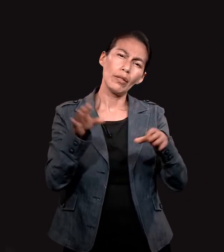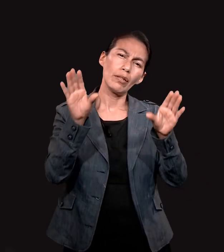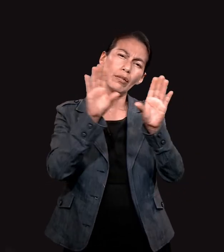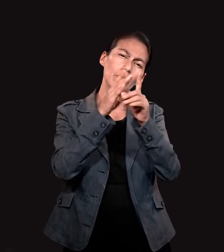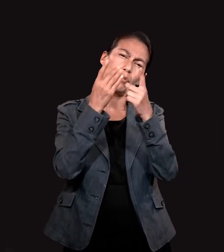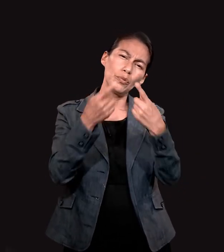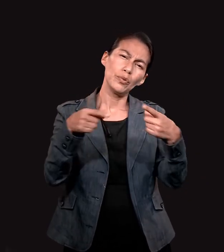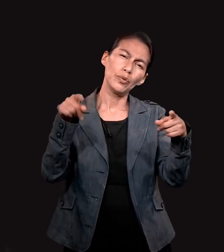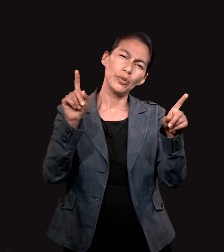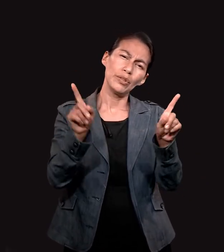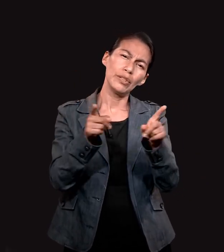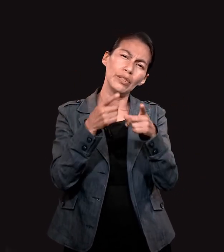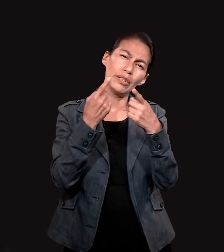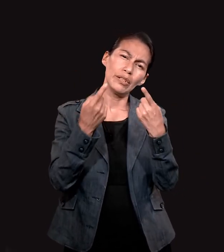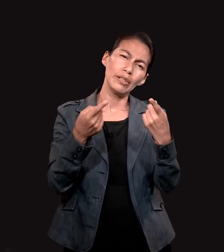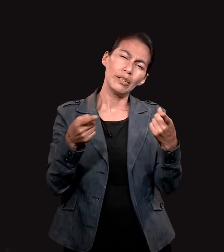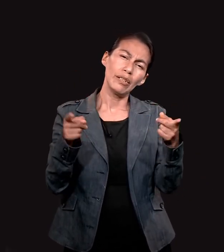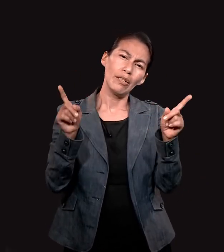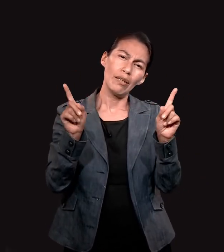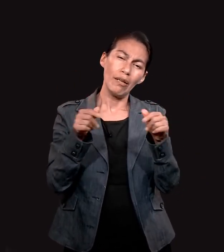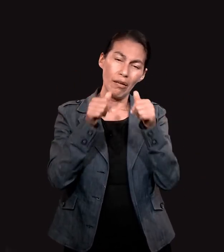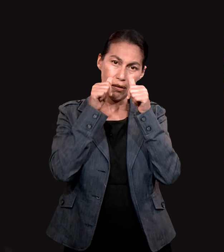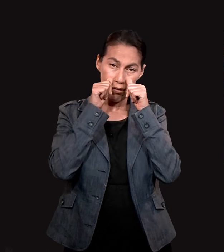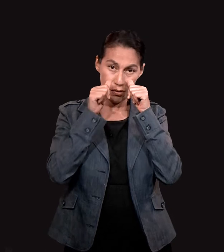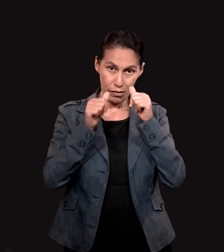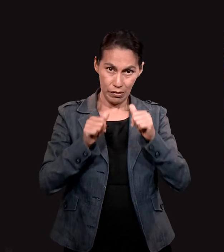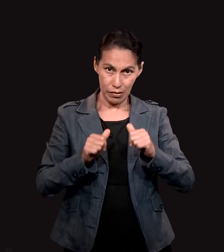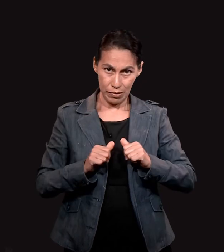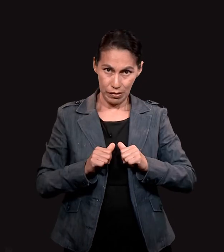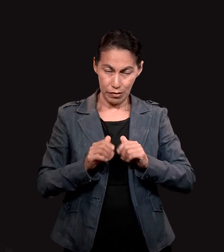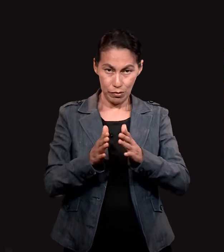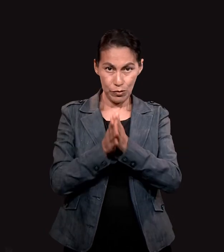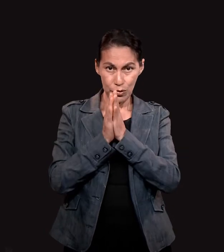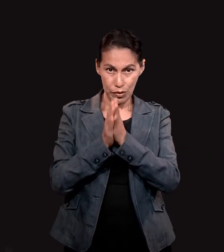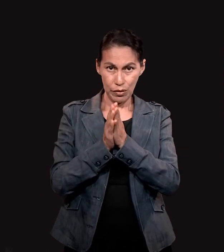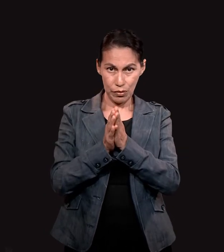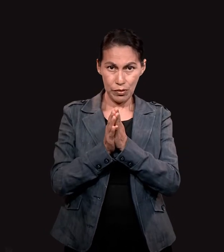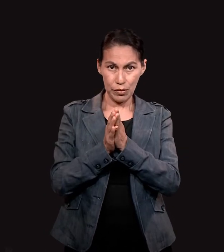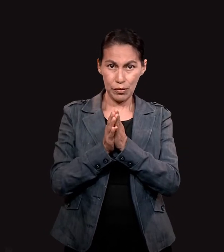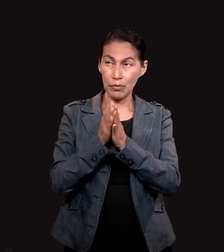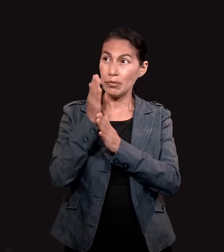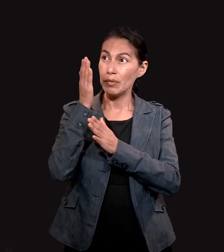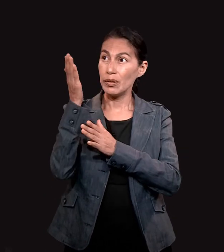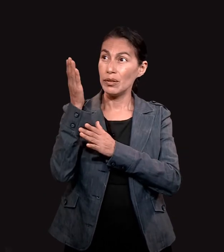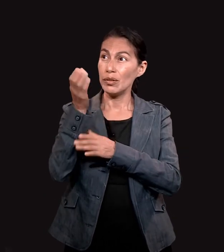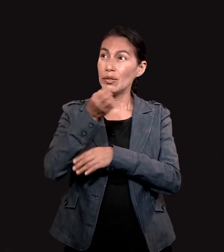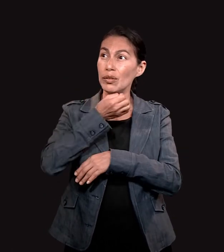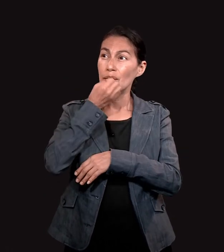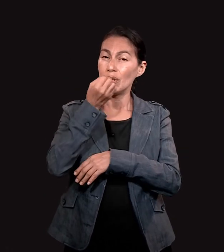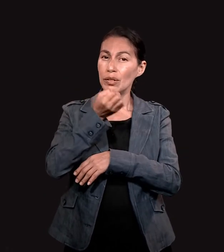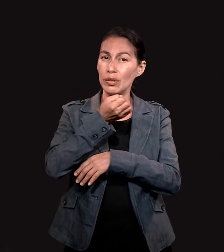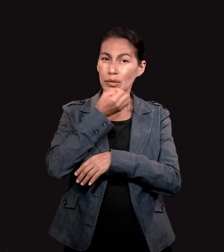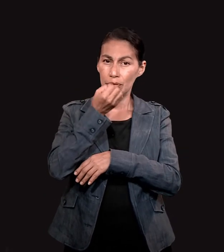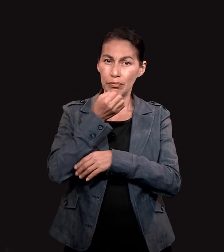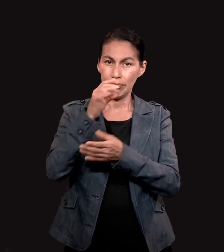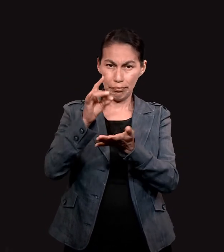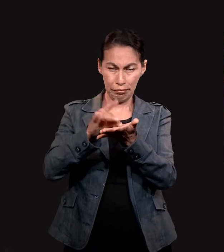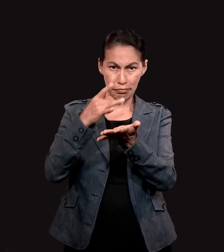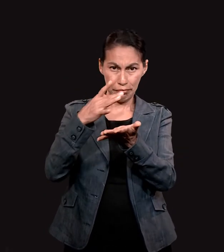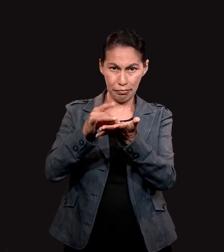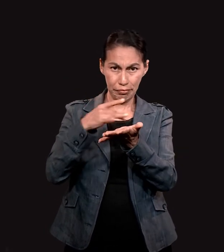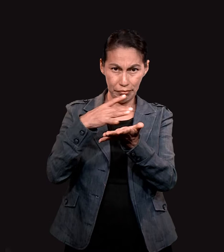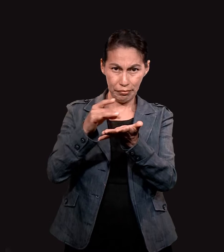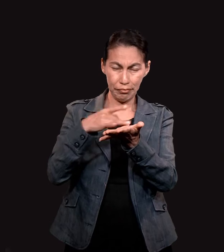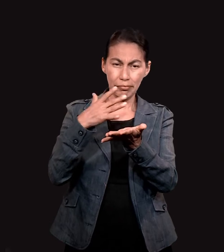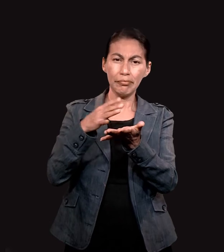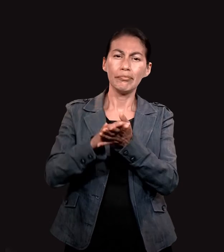escuchamos una melodía que nos elevará hasta el trono de la gracia de Dios, enviemos nuestros pedidos de oración a